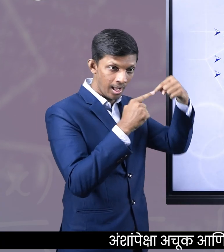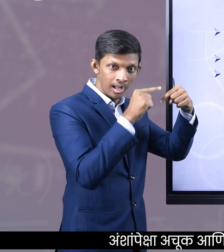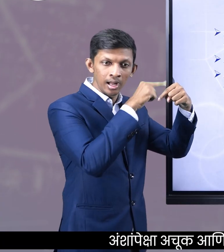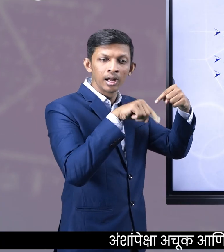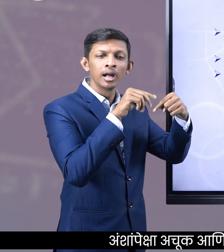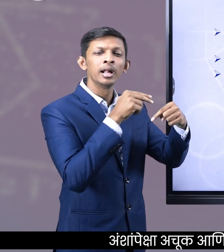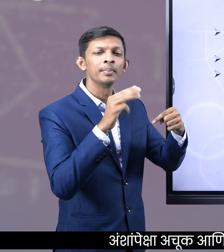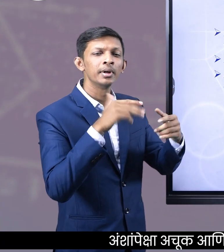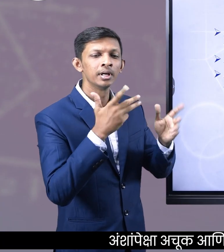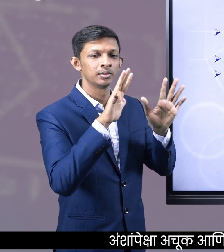असतात.